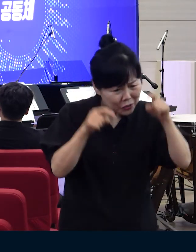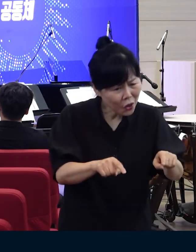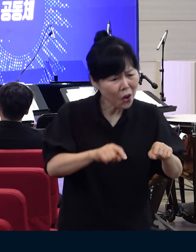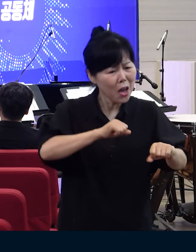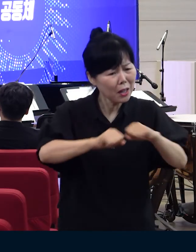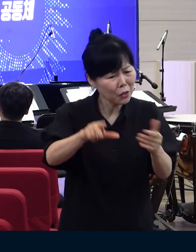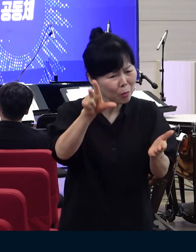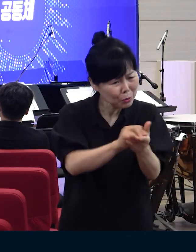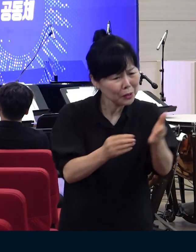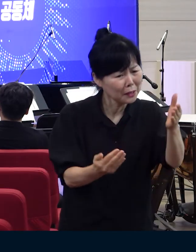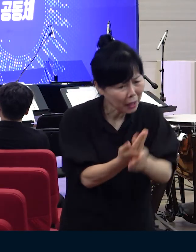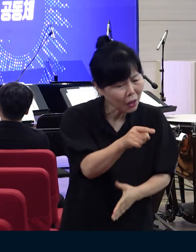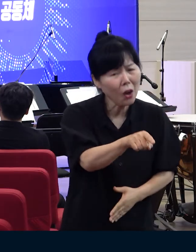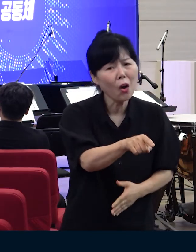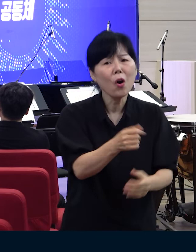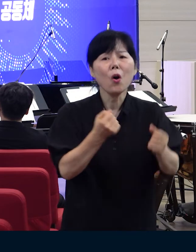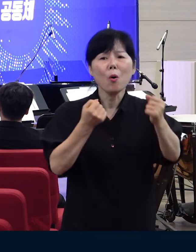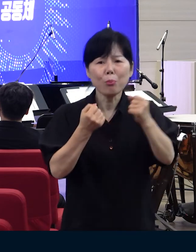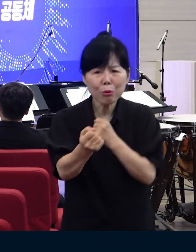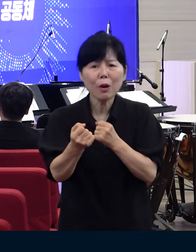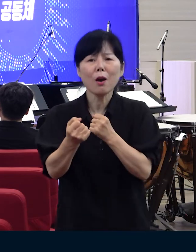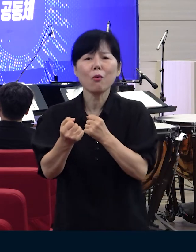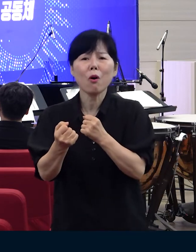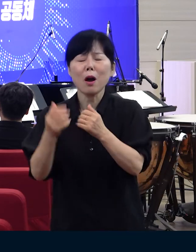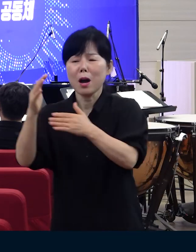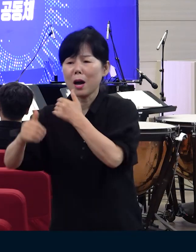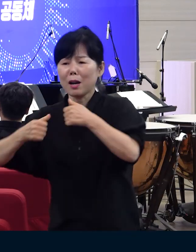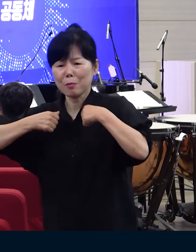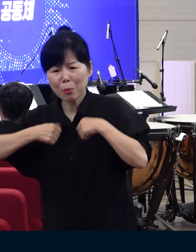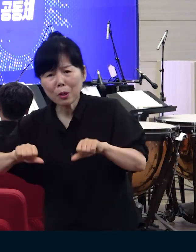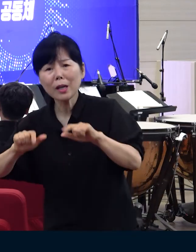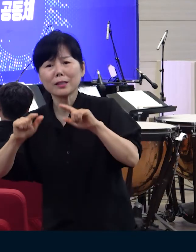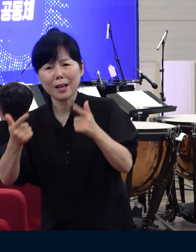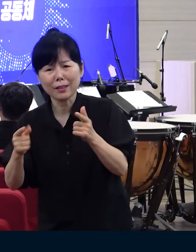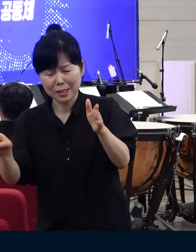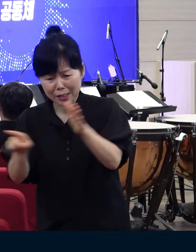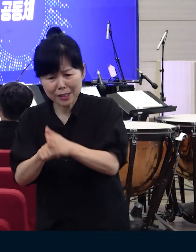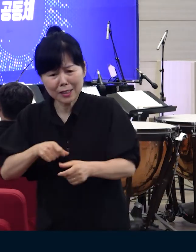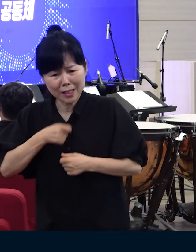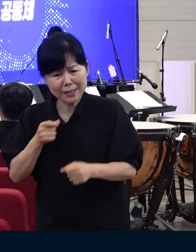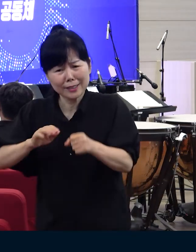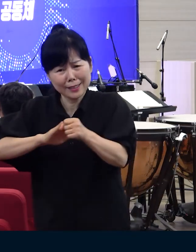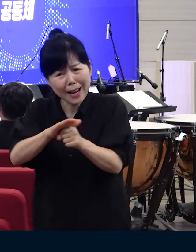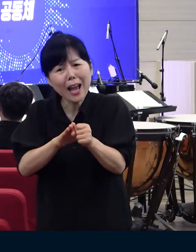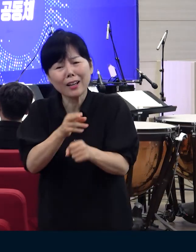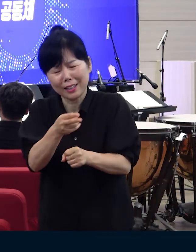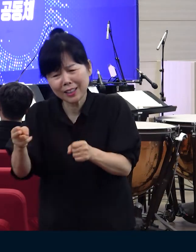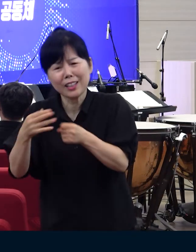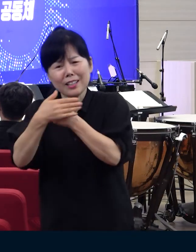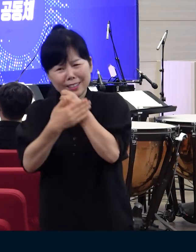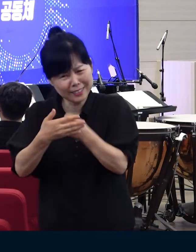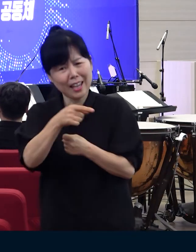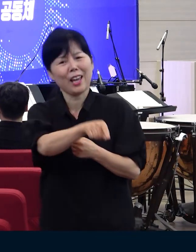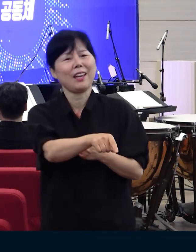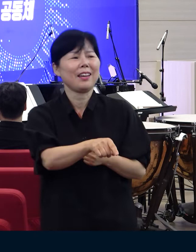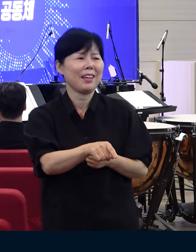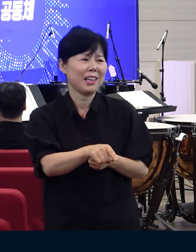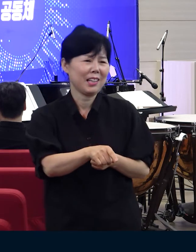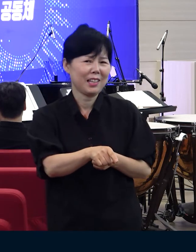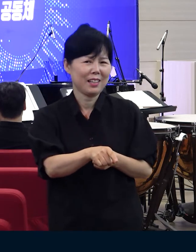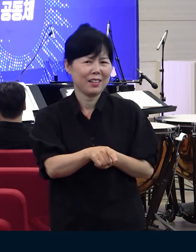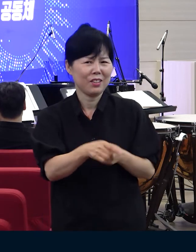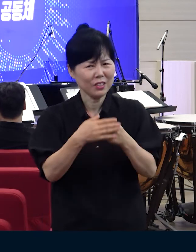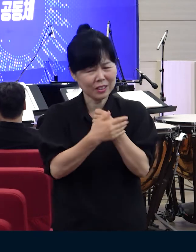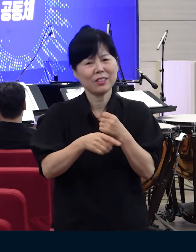문제가 상황이 엉켜도 포기하지 않는 하나님의 신실하심이 바로 헤세드에 들어가 있어요. 그게 진짜 헤세드예요.